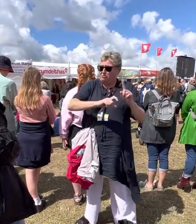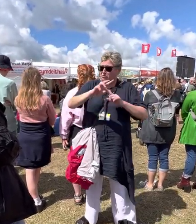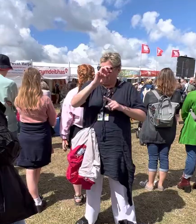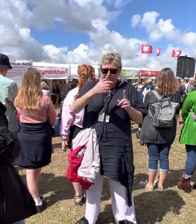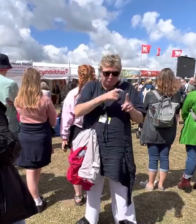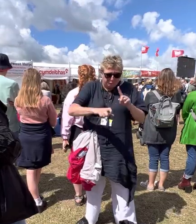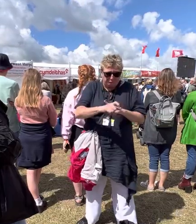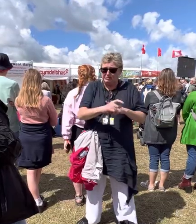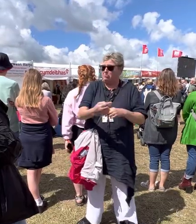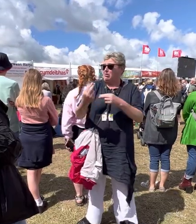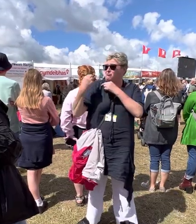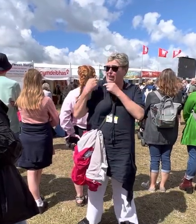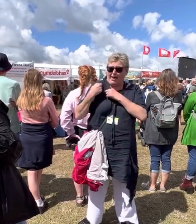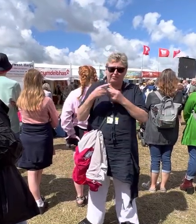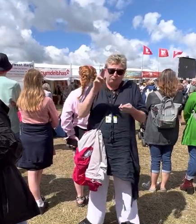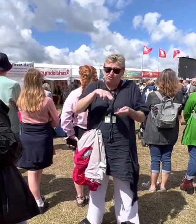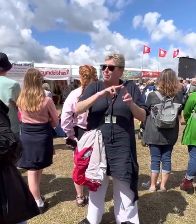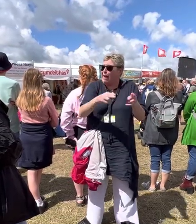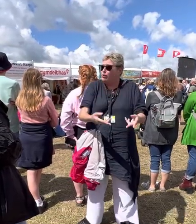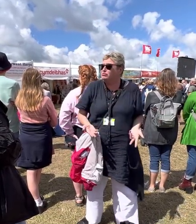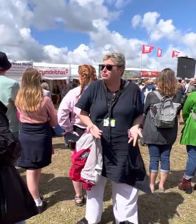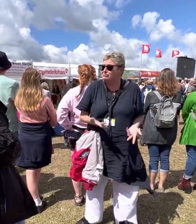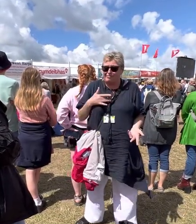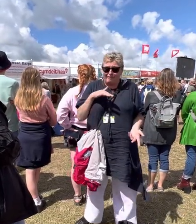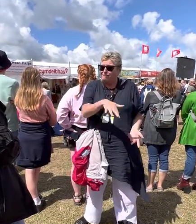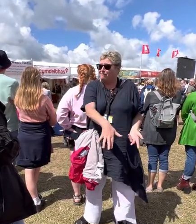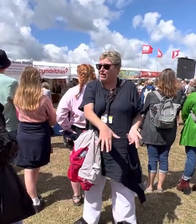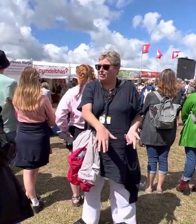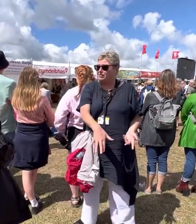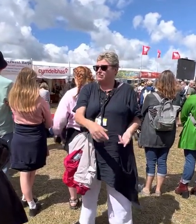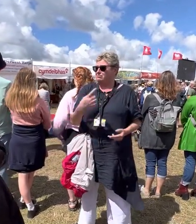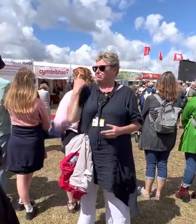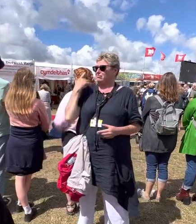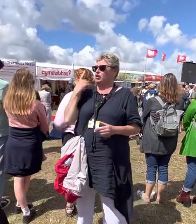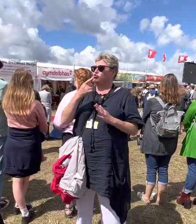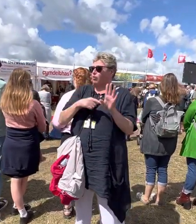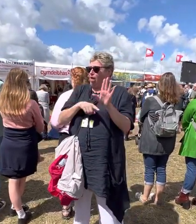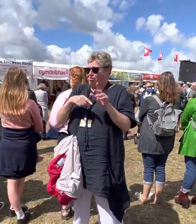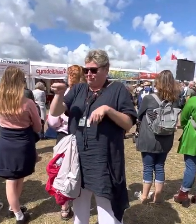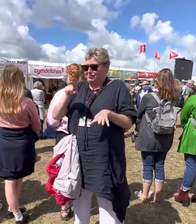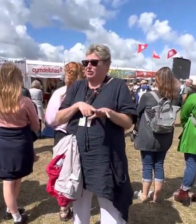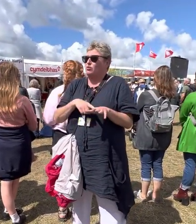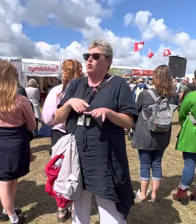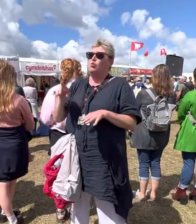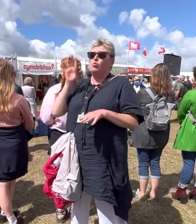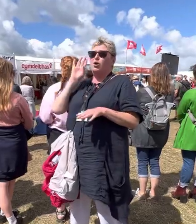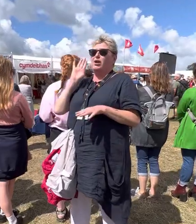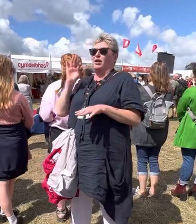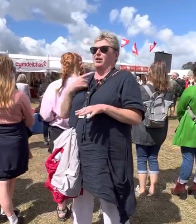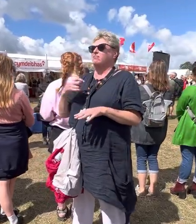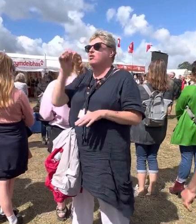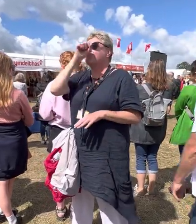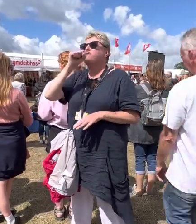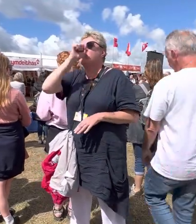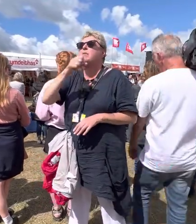y dibyn ieithyddol. Ac ym mis Gorffennaf hynny, glwson ni am dirfeddiannwr Baris Ynys Môn, Stad